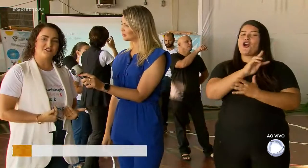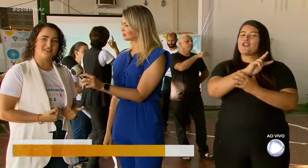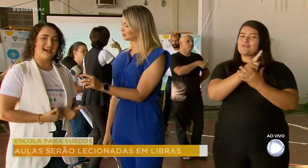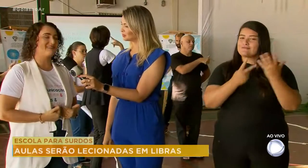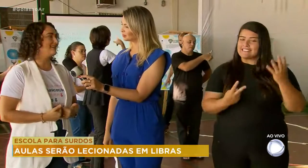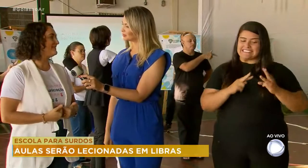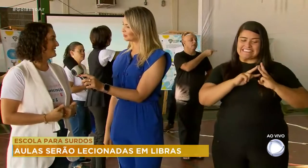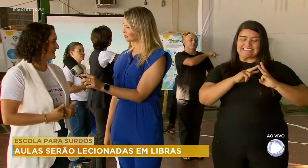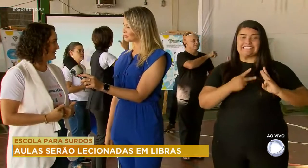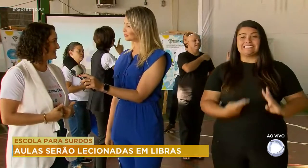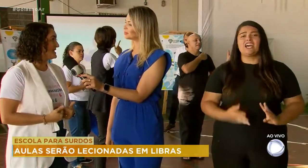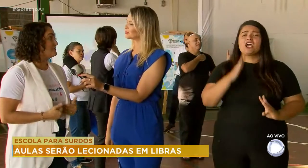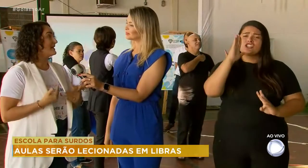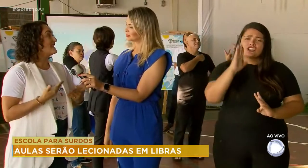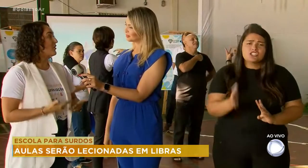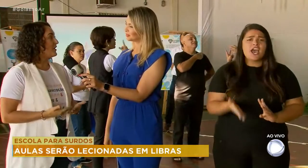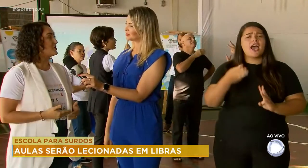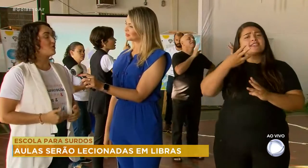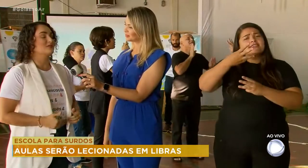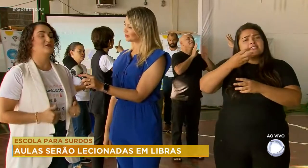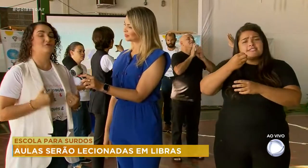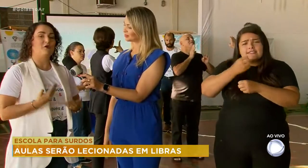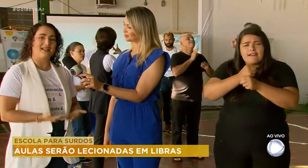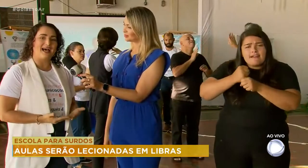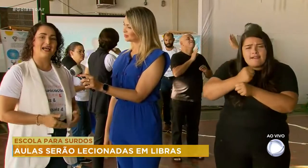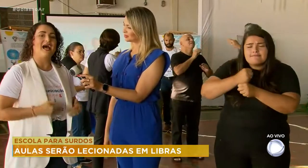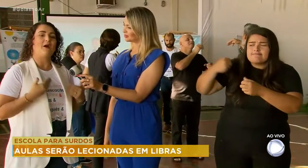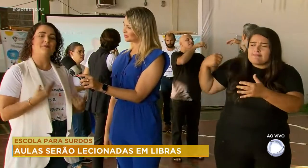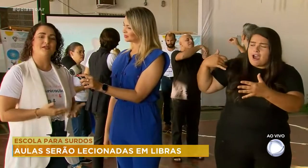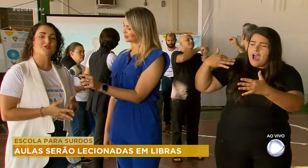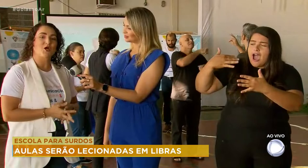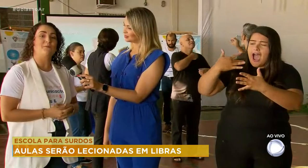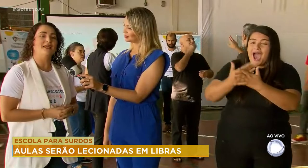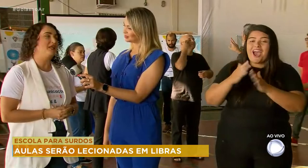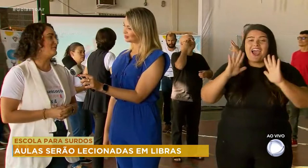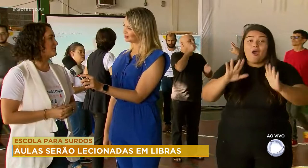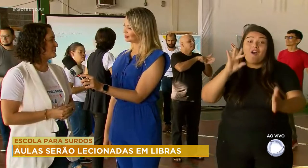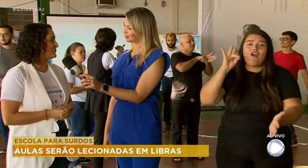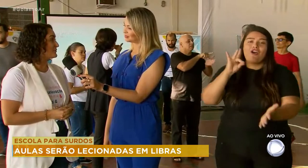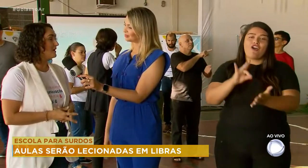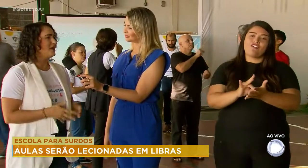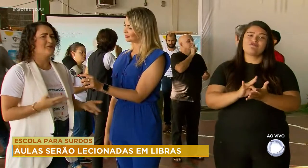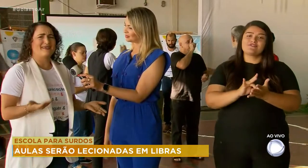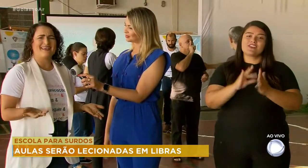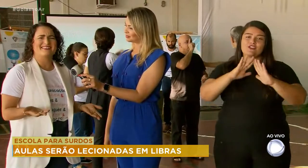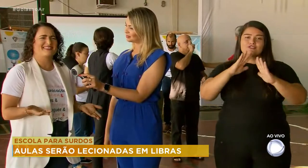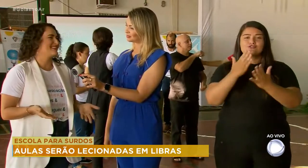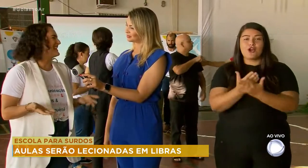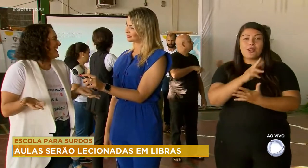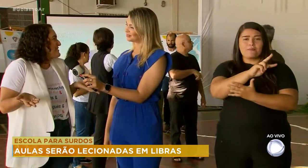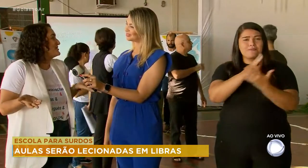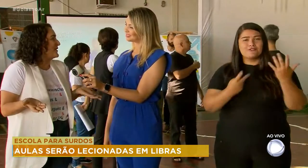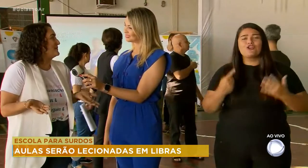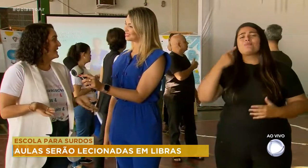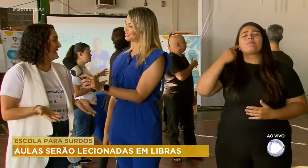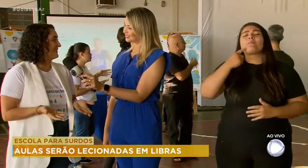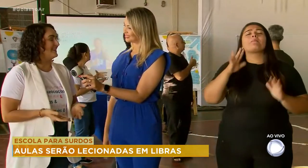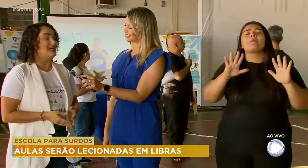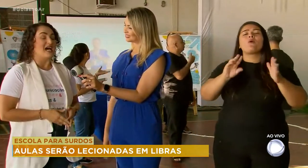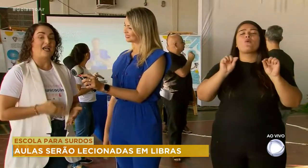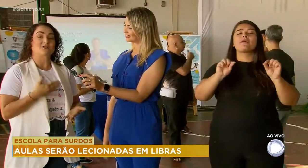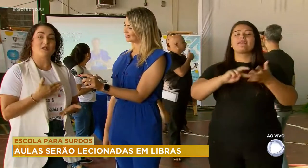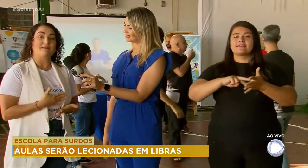já existia há 30 anos, mas agora a gente conseguiu torná-la a primeira escola bilíngue de surdos. E o que é isso, Alessandra? O é uma escola